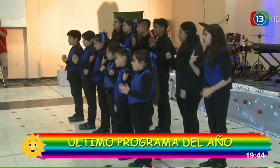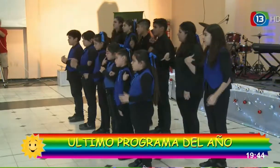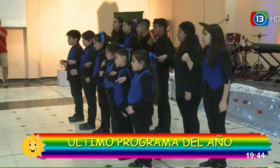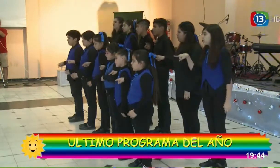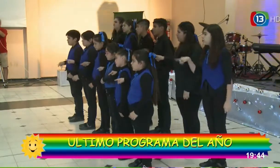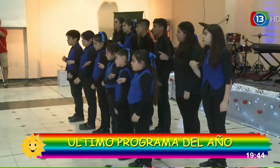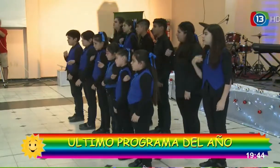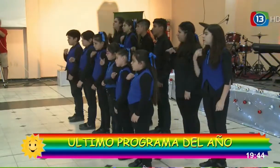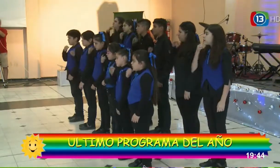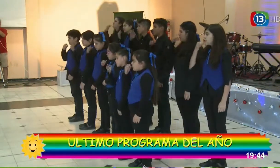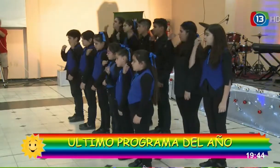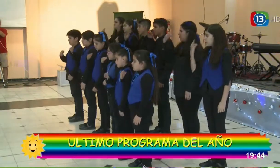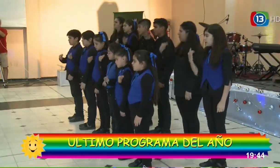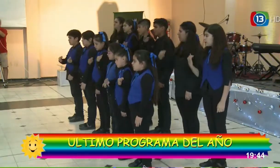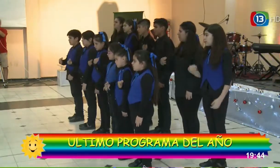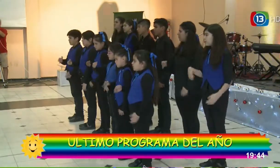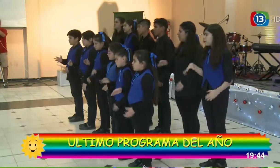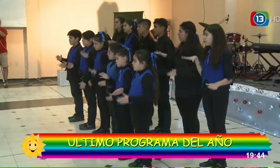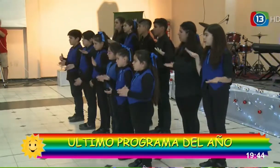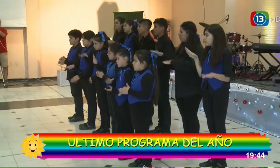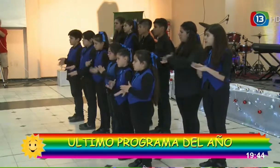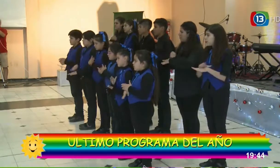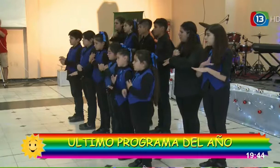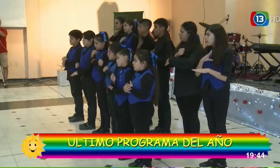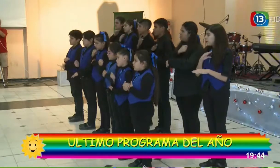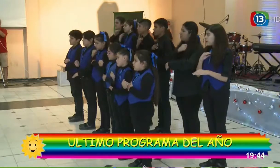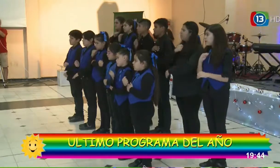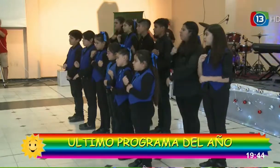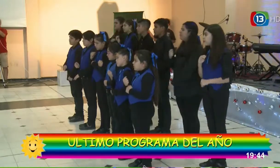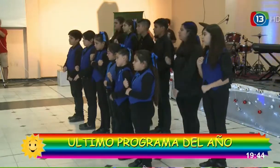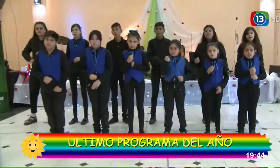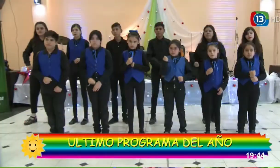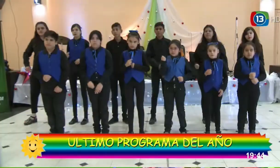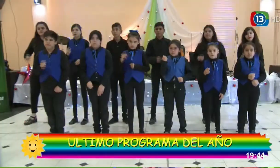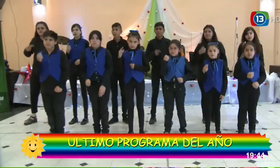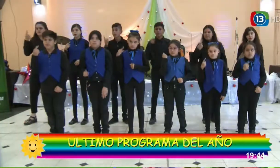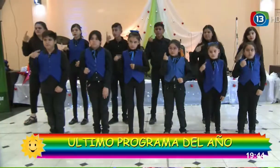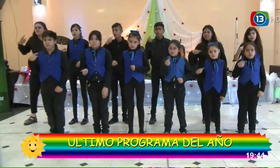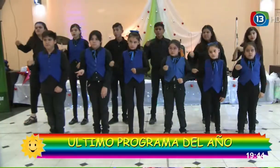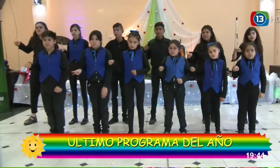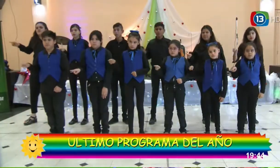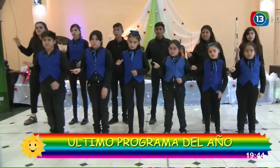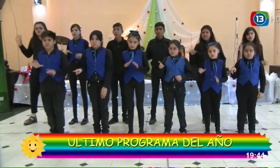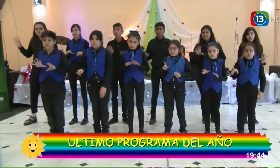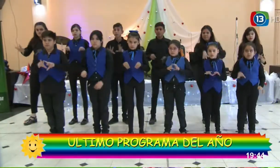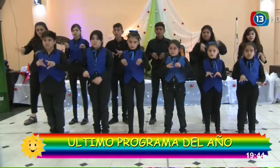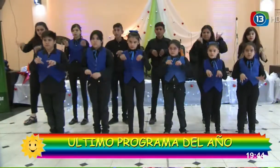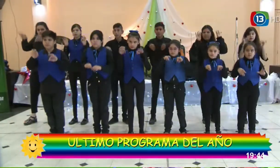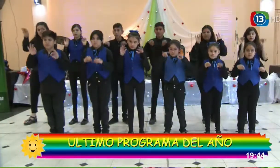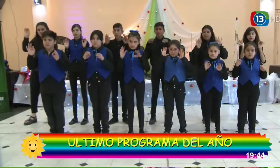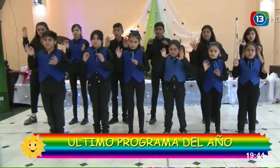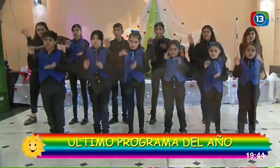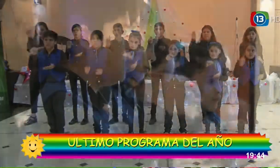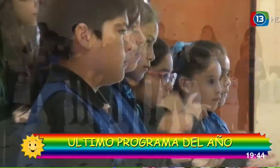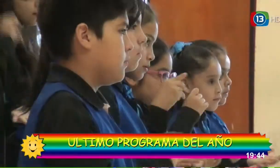el error Cuando encuentras lugar, para la